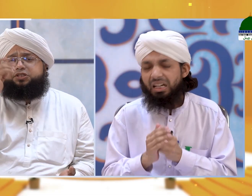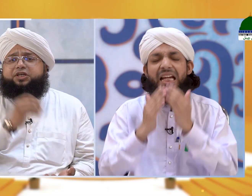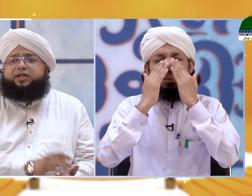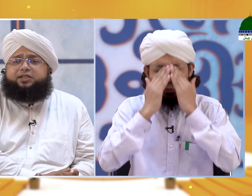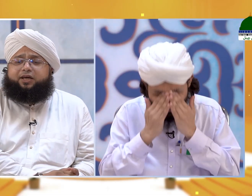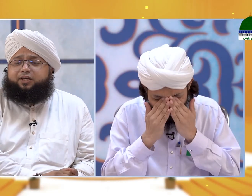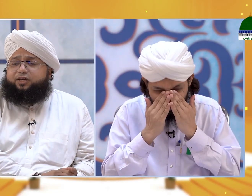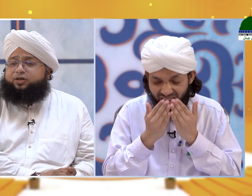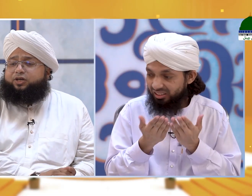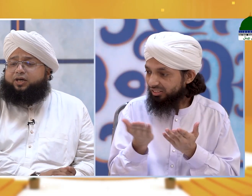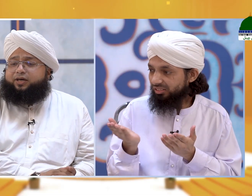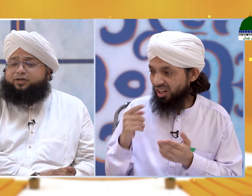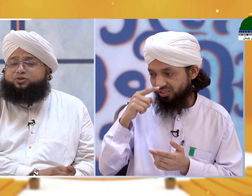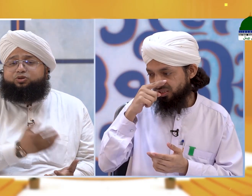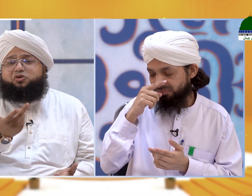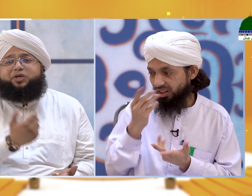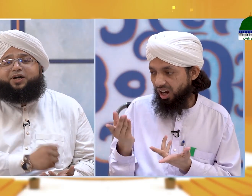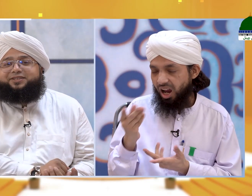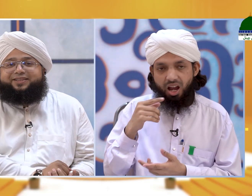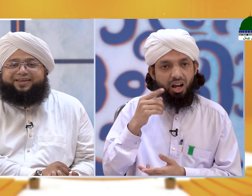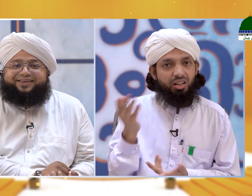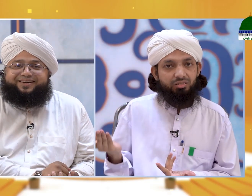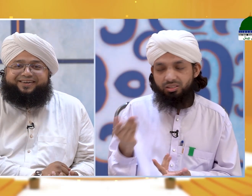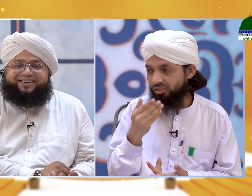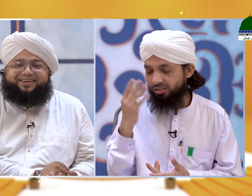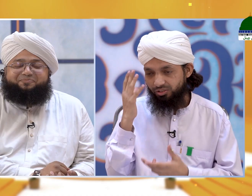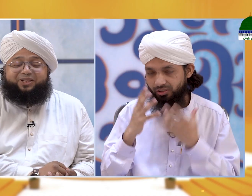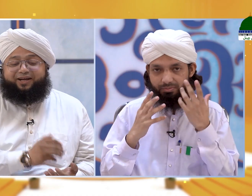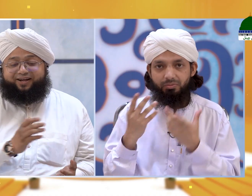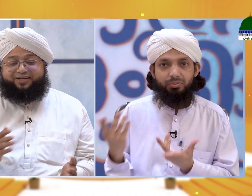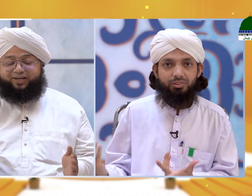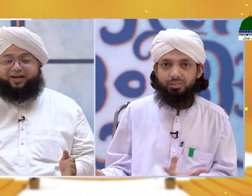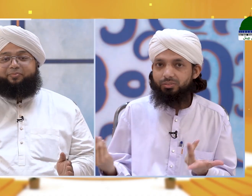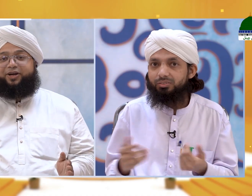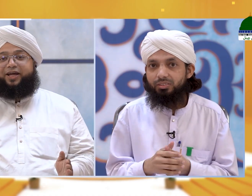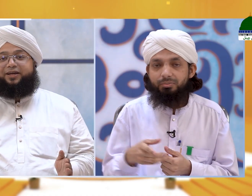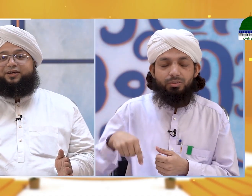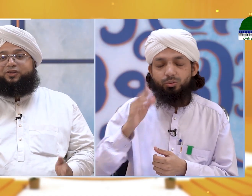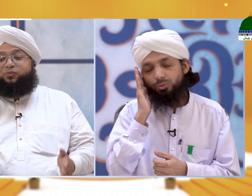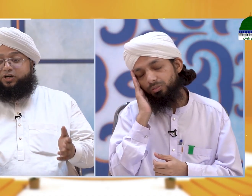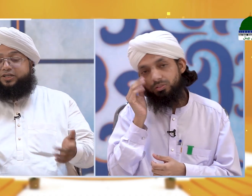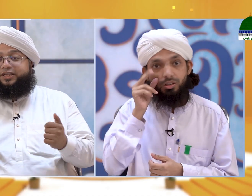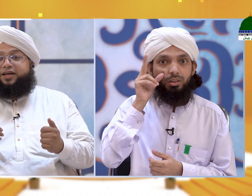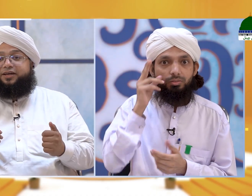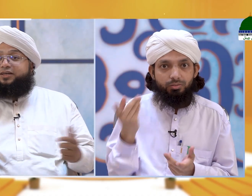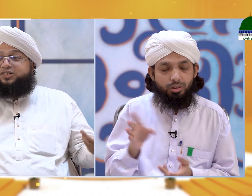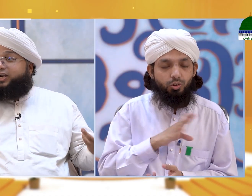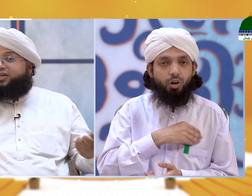چھینک لیتے ہیں کہ سوتے ہوئے جاگ جاتے ہیں۔ بندہ اگر جاگا بیٹھا ہے تو وہ ڈر جاتا ہے، یہ اچانک کیا